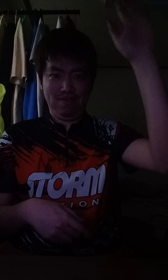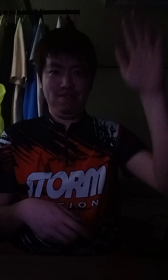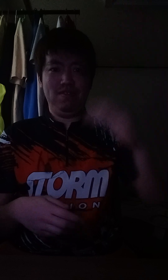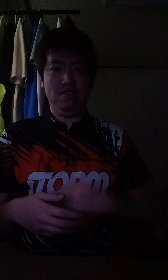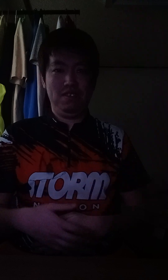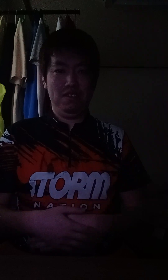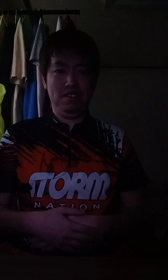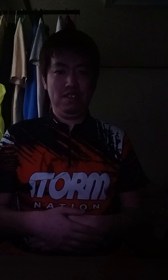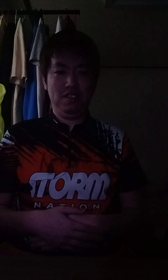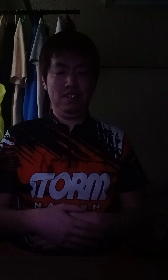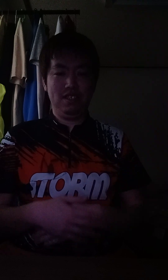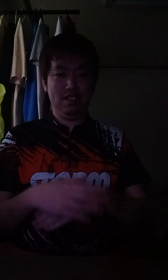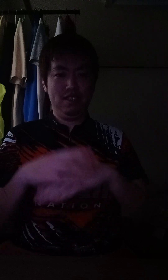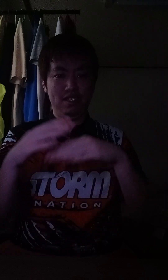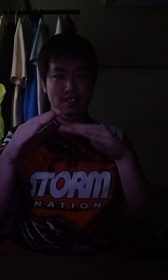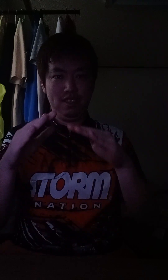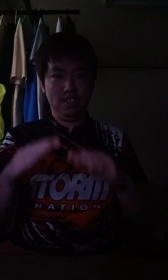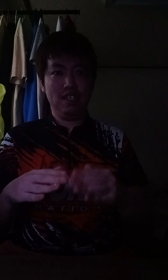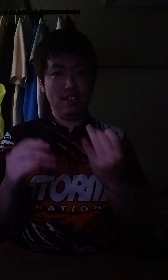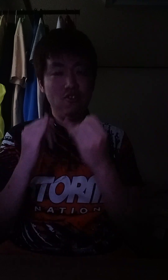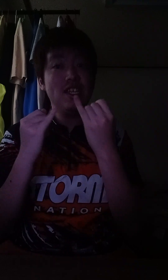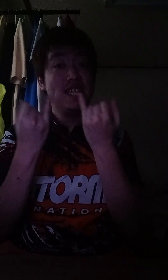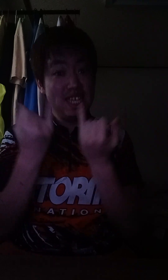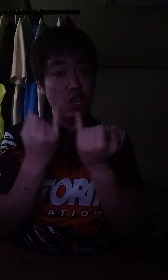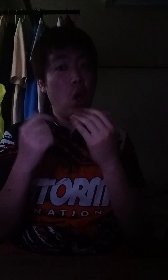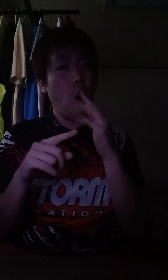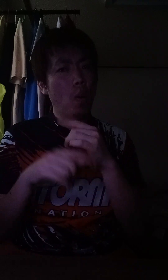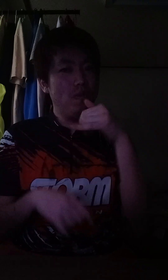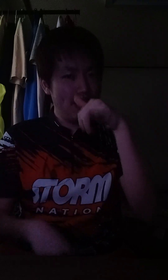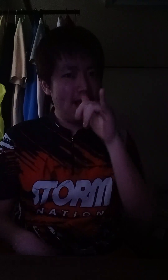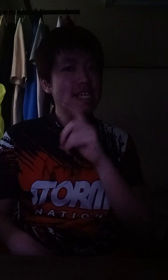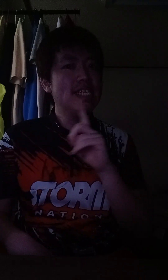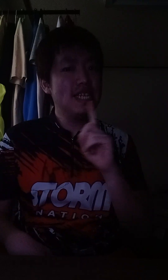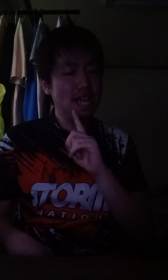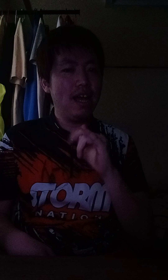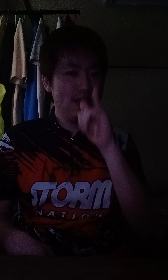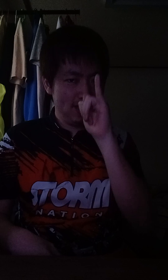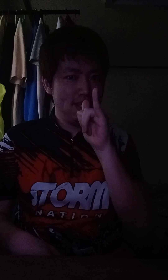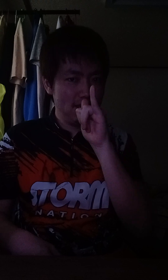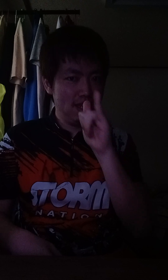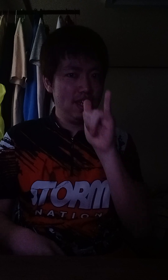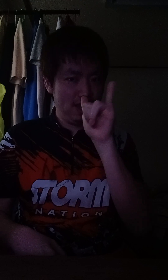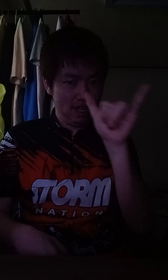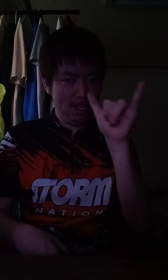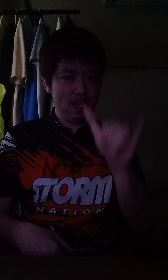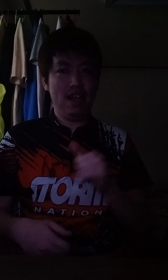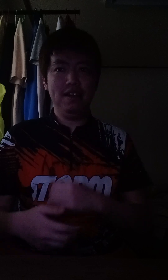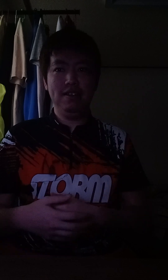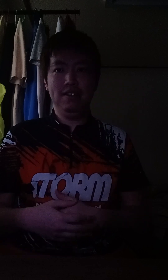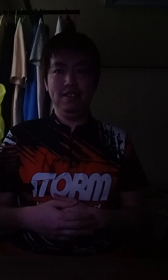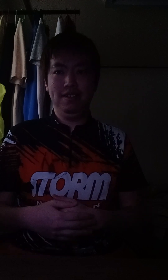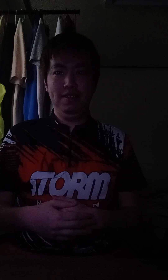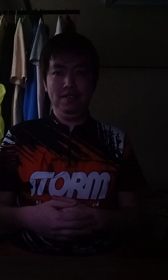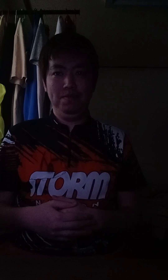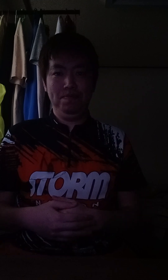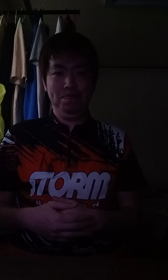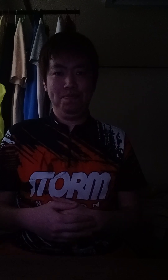그렇죠. 자, 승현아. 설명할 수 없다 있다 있다 그렇죠. 자.